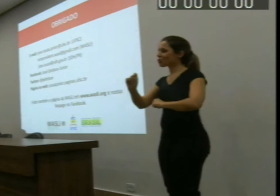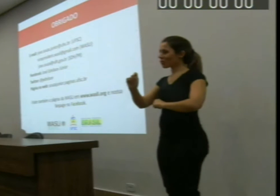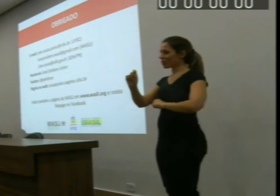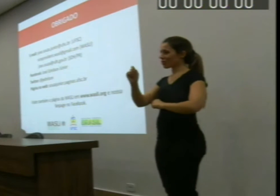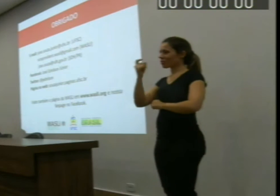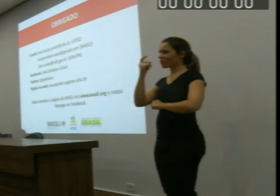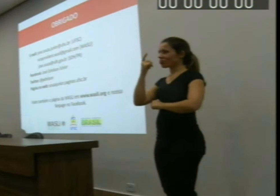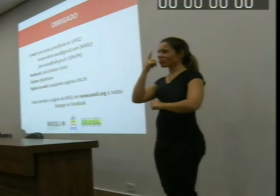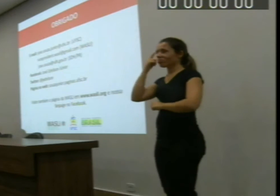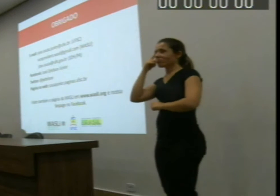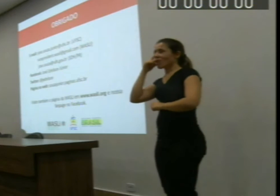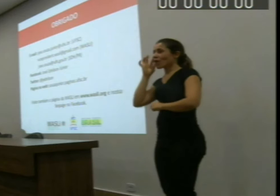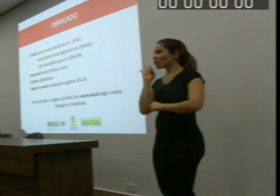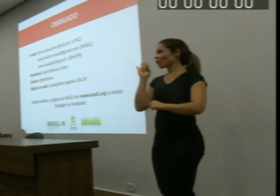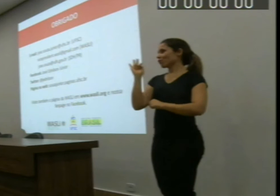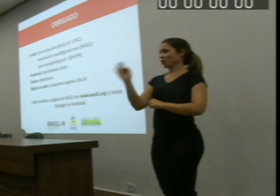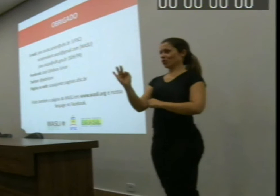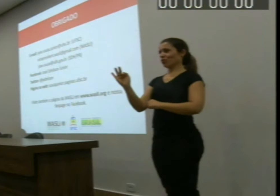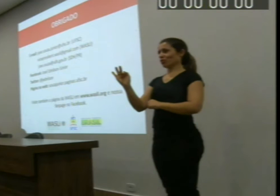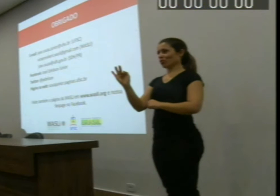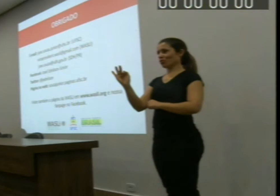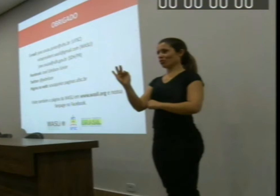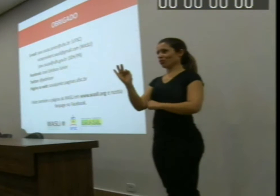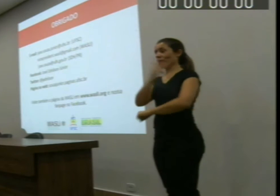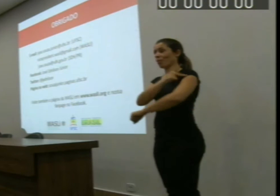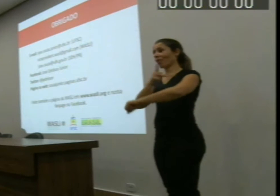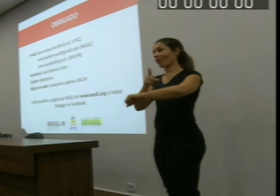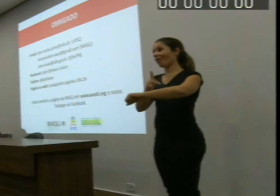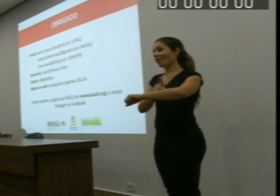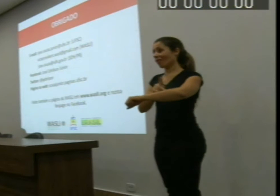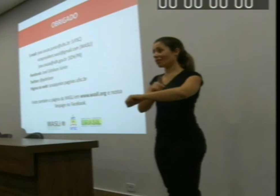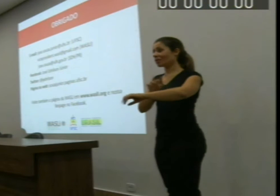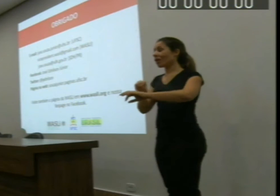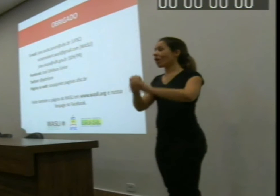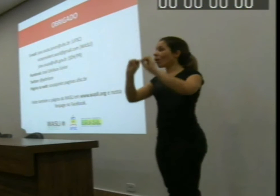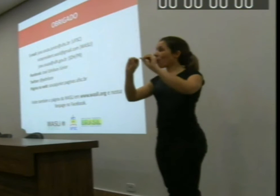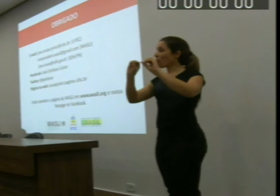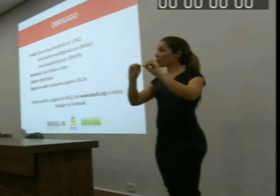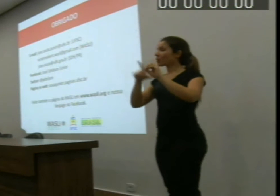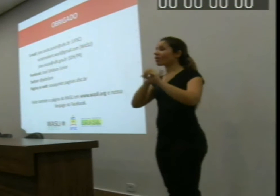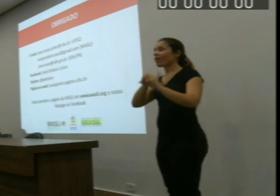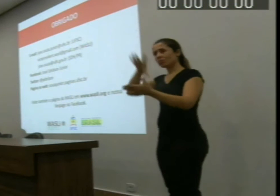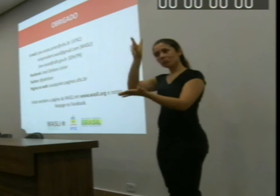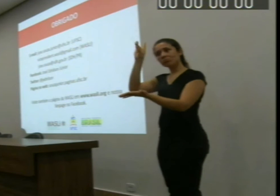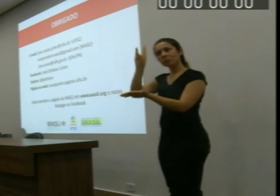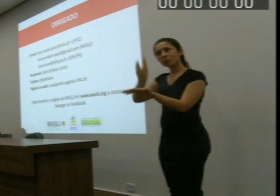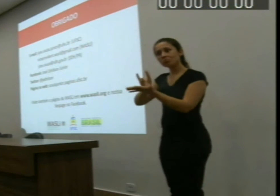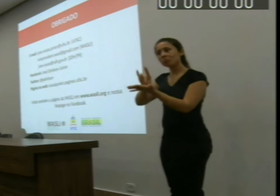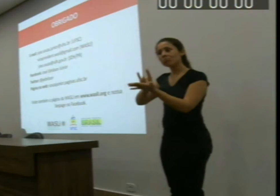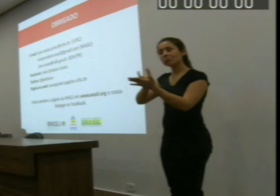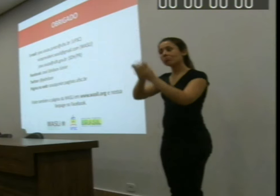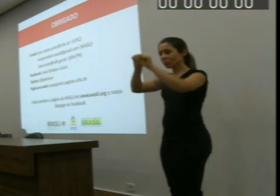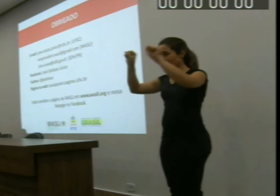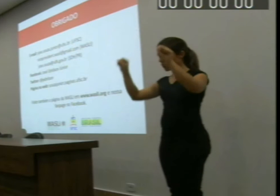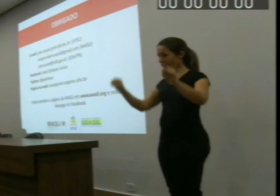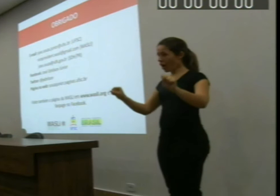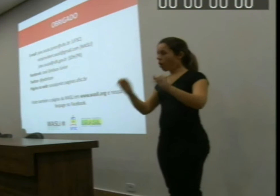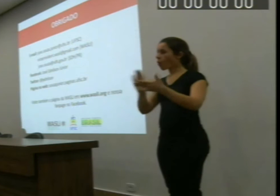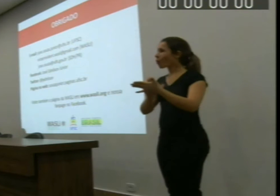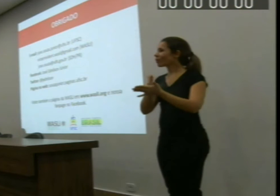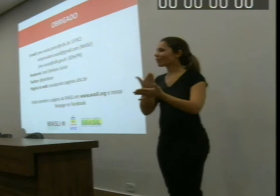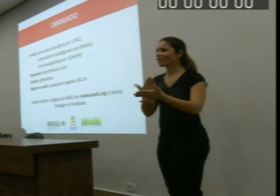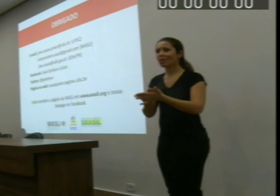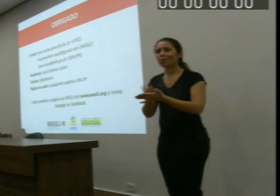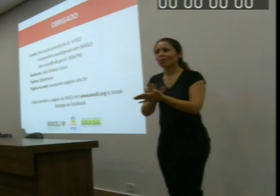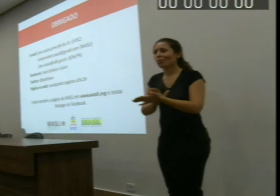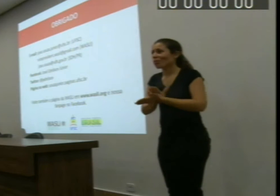pedagógica isso existe então isso é determinado oficialmente formalmente pelas redes no caso do interprete Educacional até hoje não